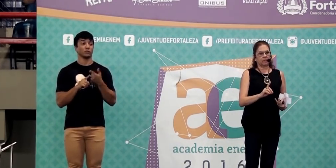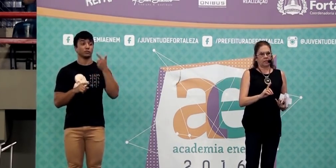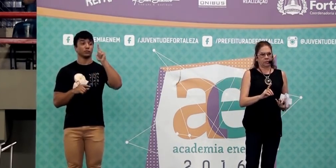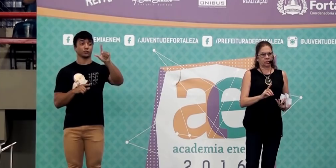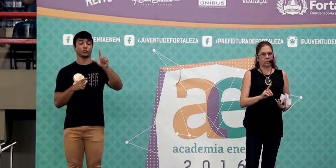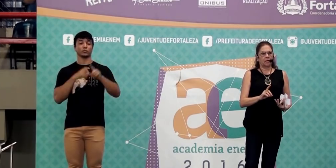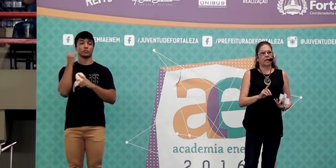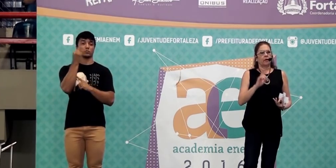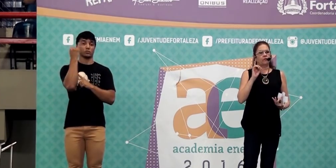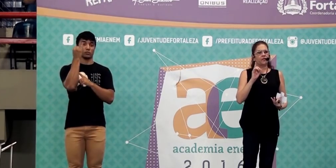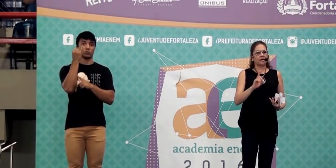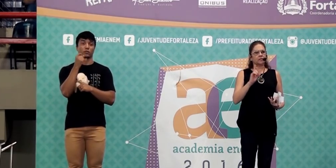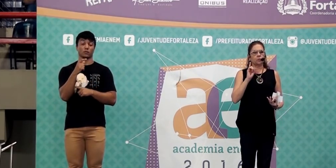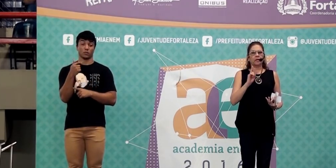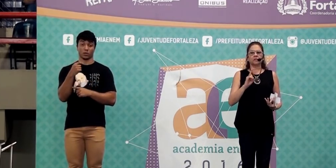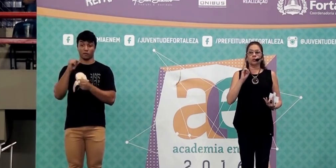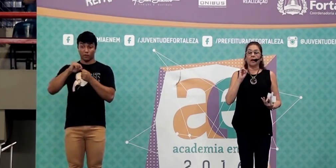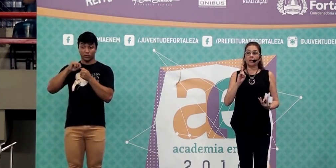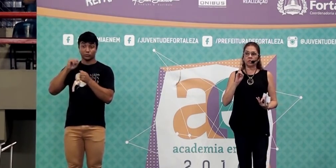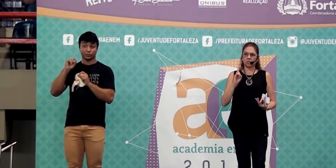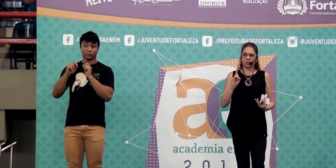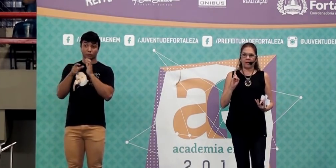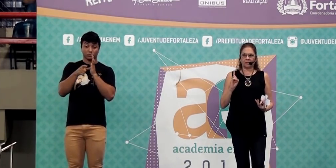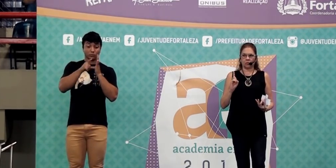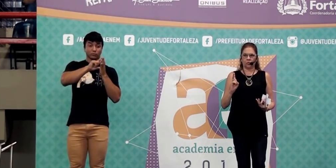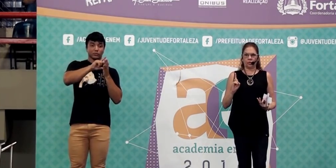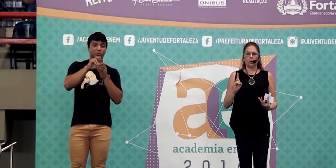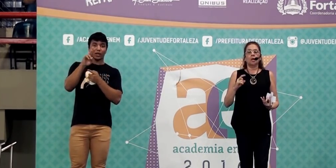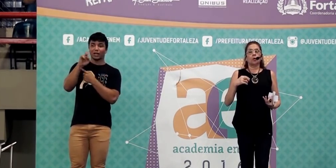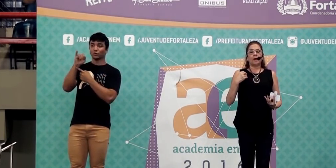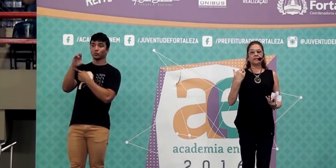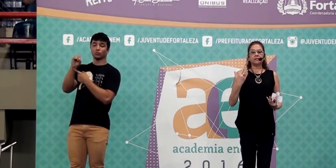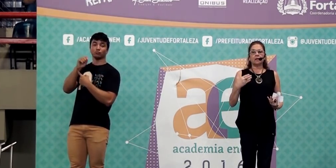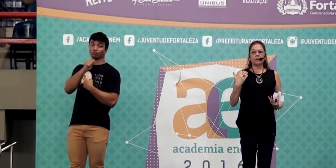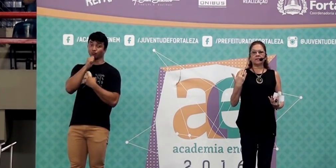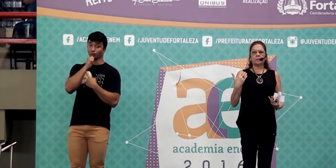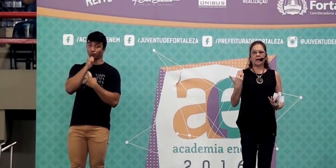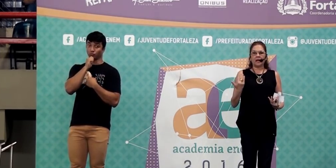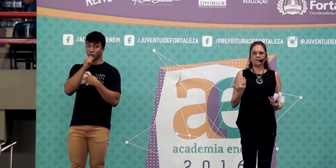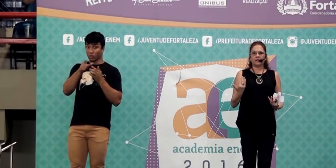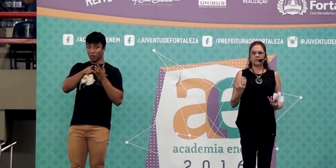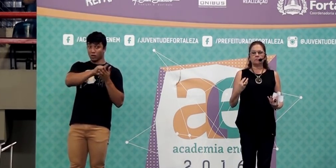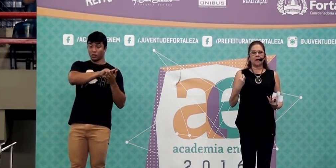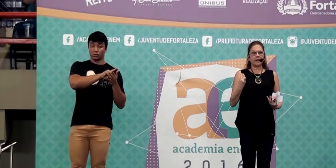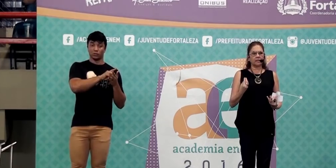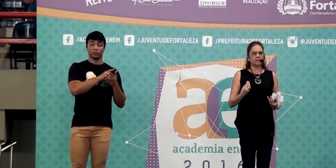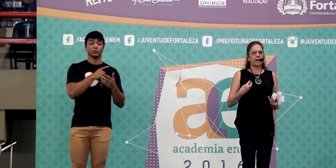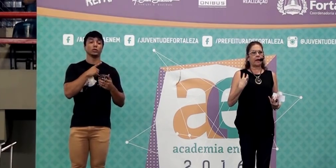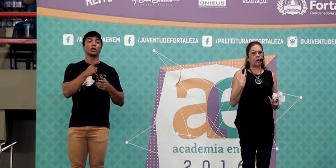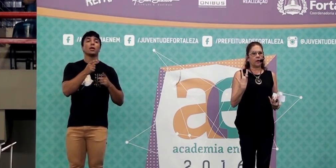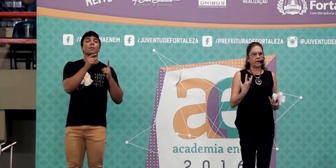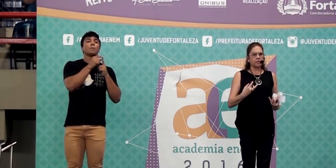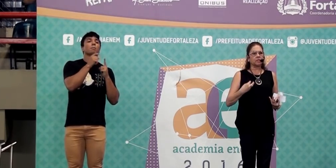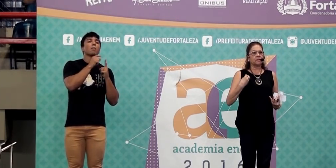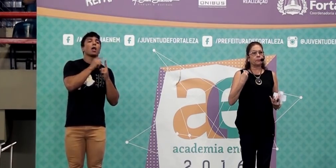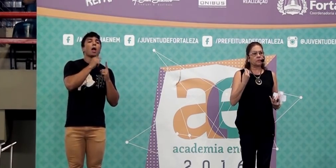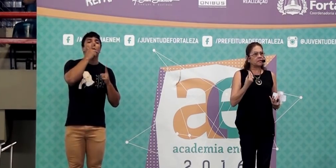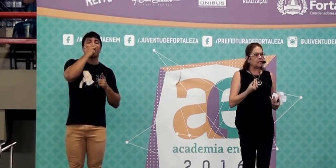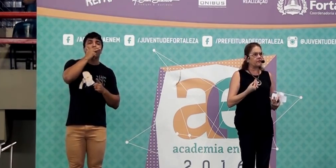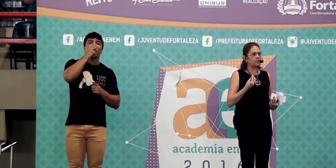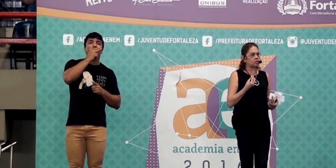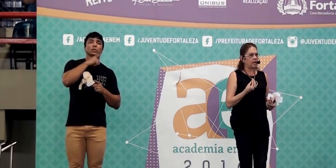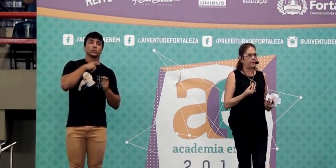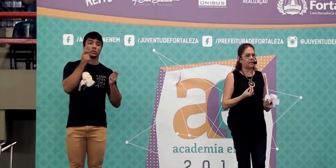que é importante, eu faço isso antes do rascunho. Quais são as palavras mais recorrentes